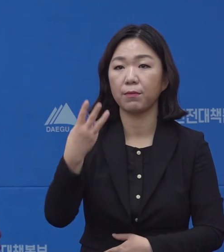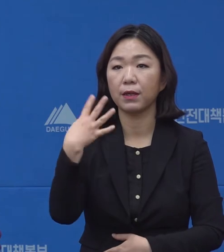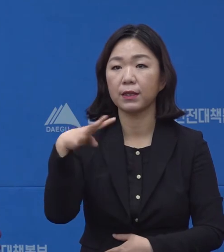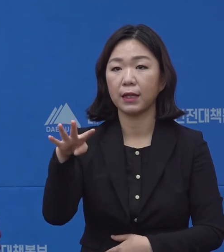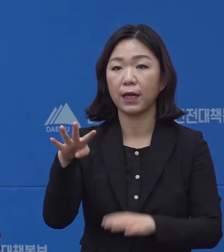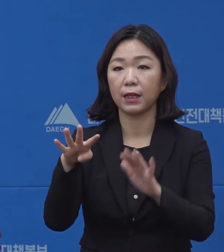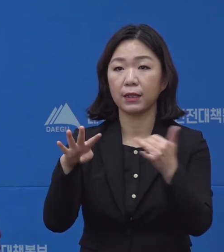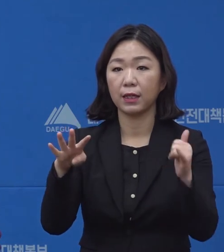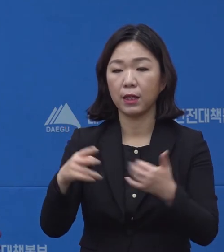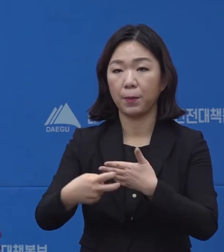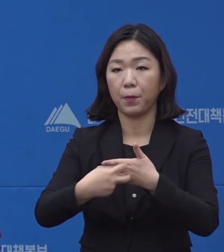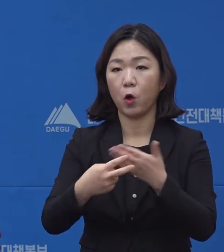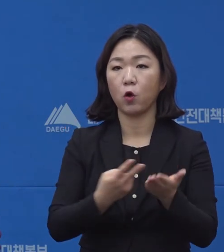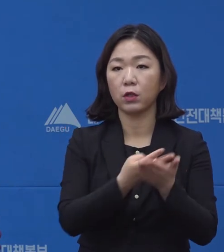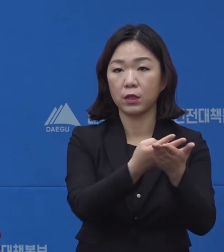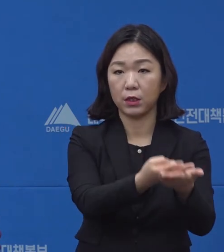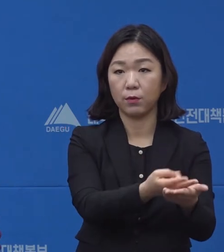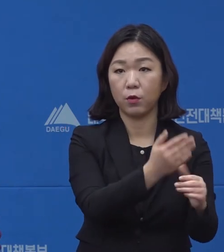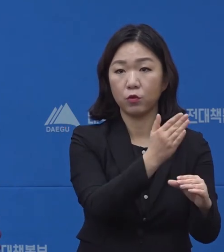2,304명은 병원에 입원 중이고